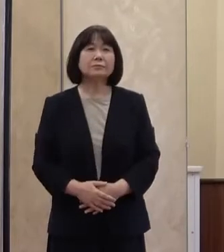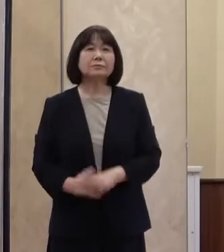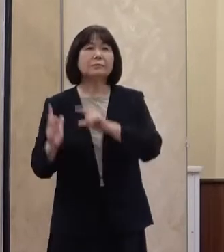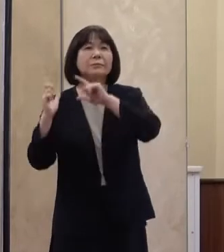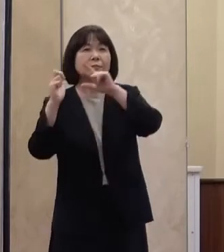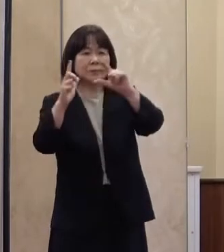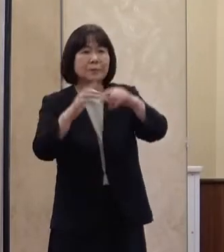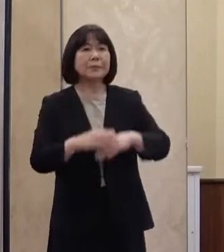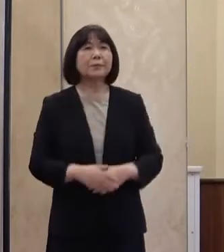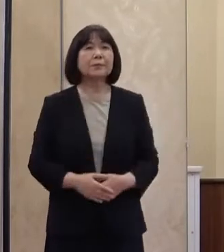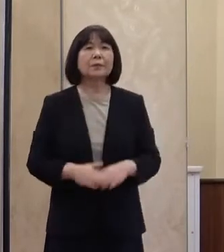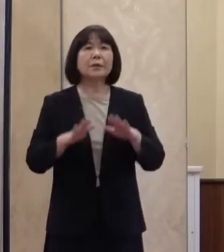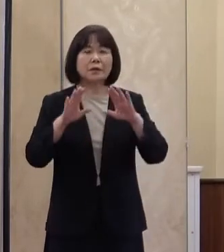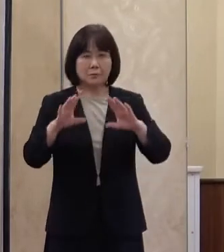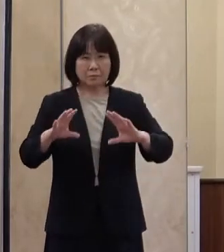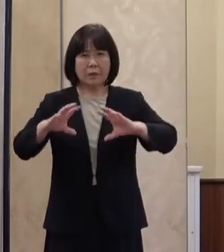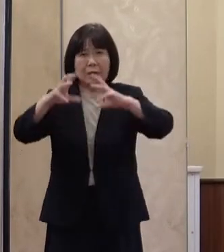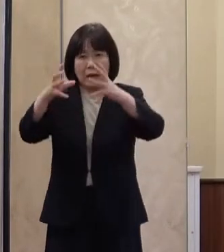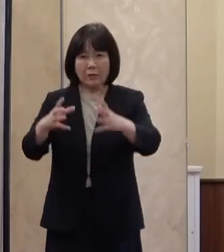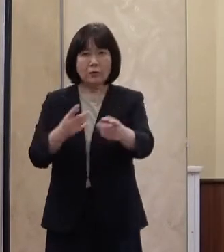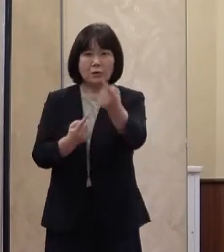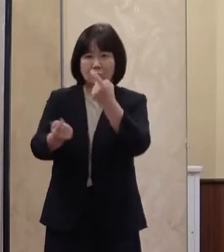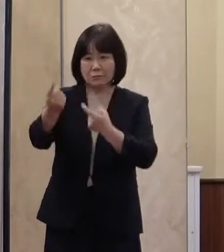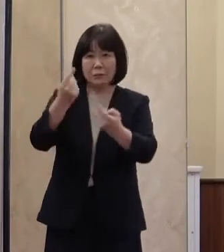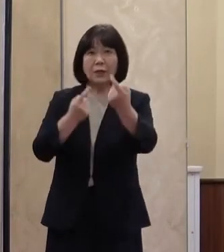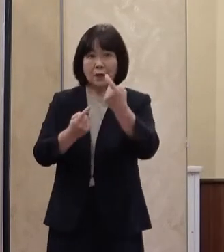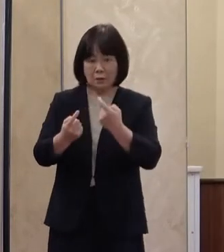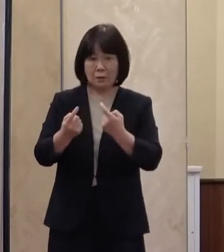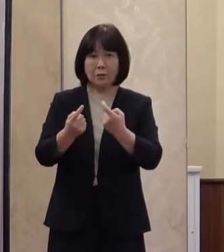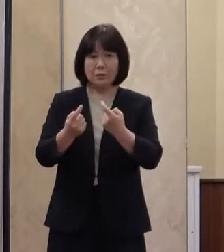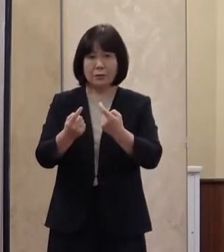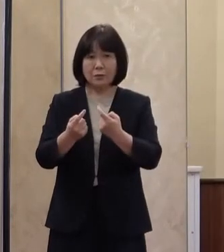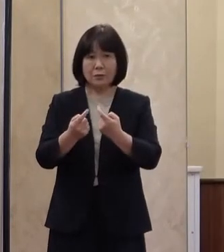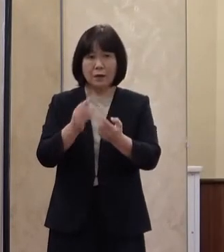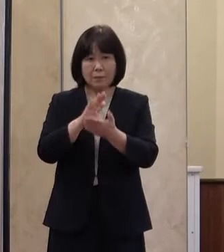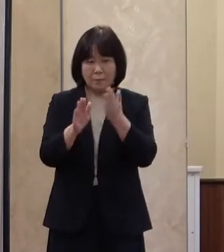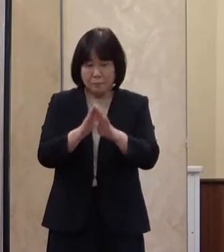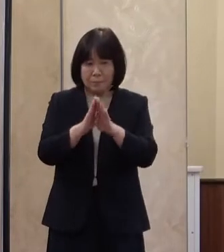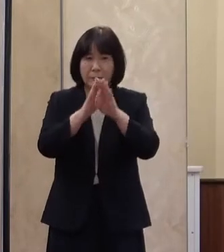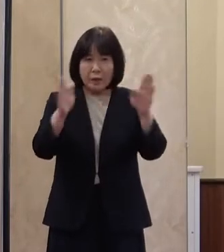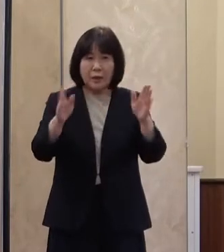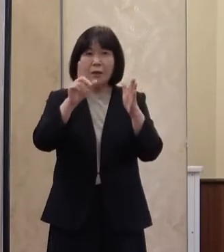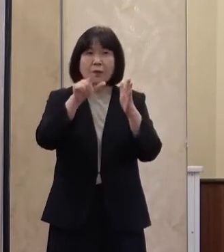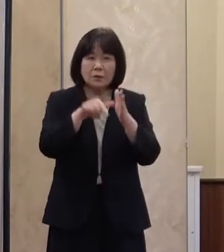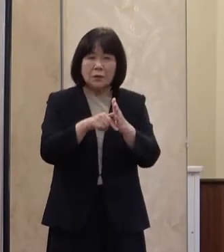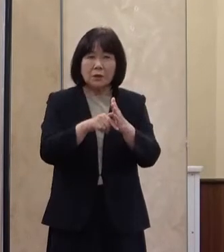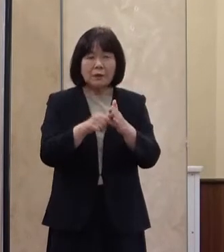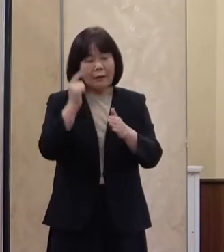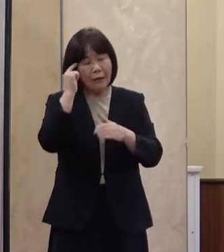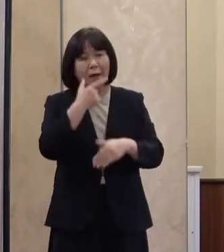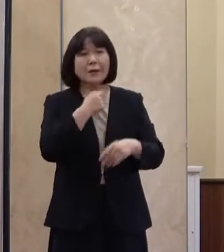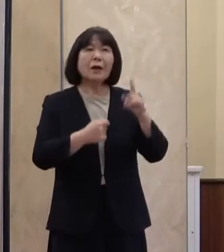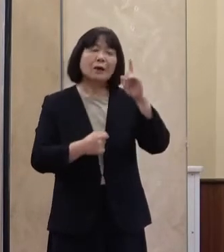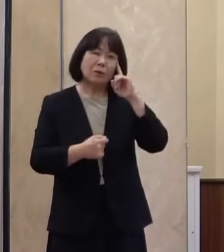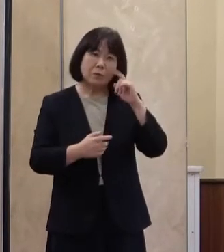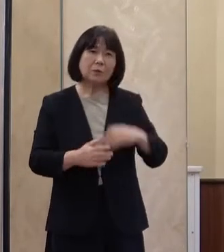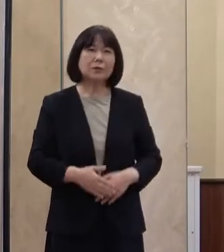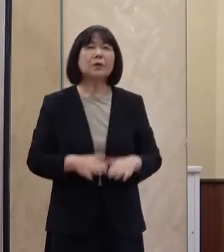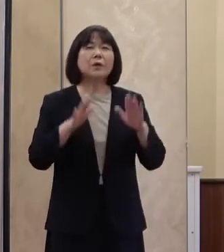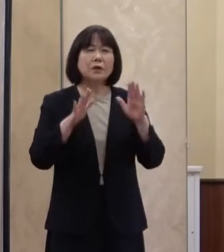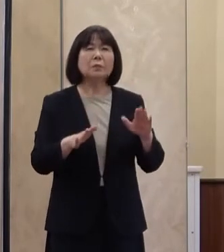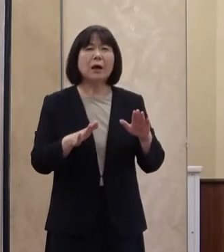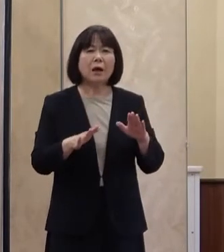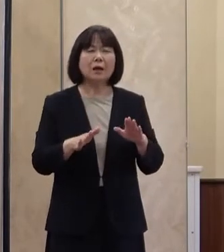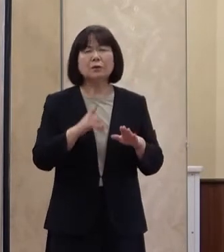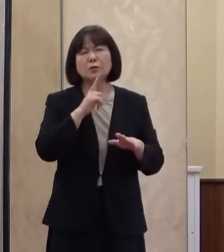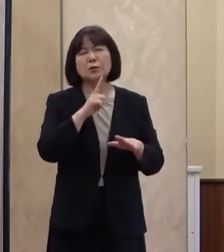その点についてもインバウンドが回復してくれば、これはぜひ検討したいと思います。ただ今はもうそういうふうに言えるような状